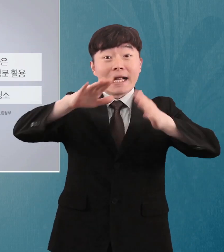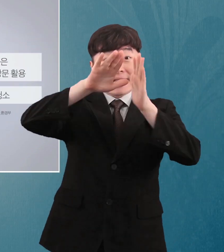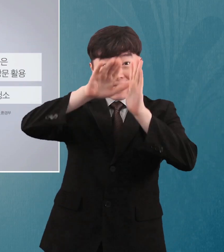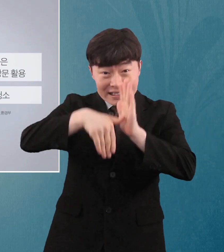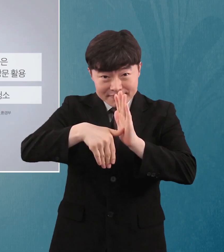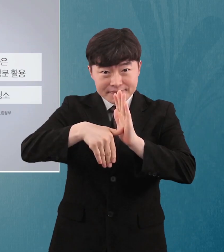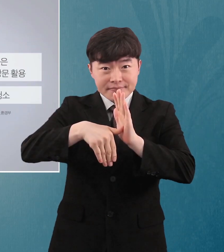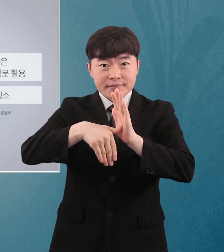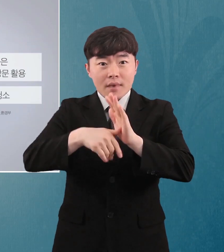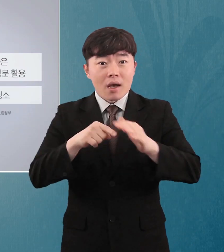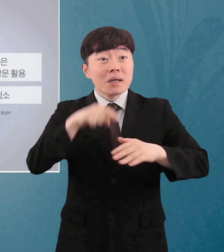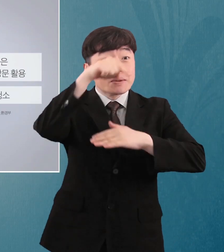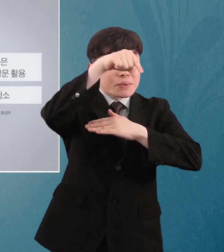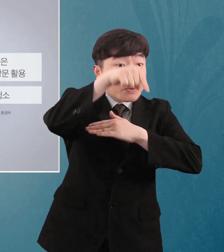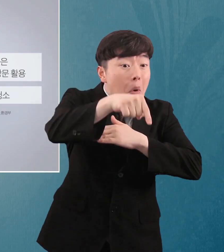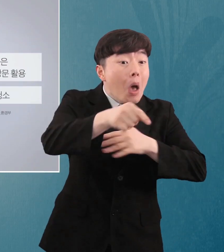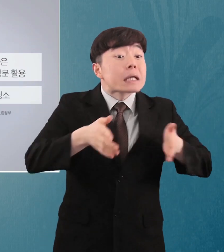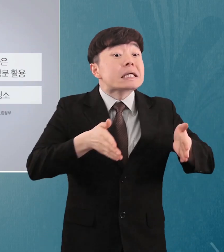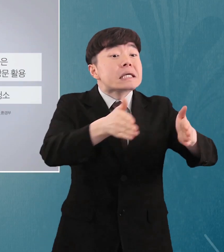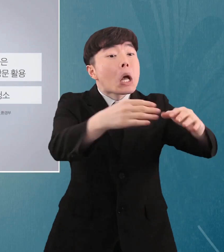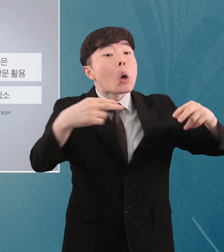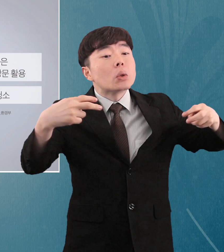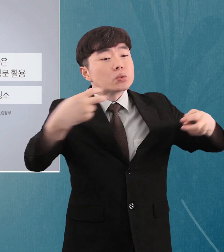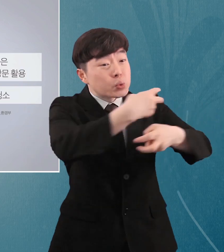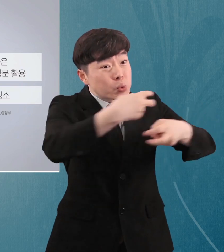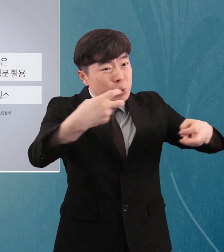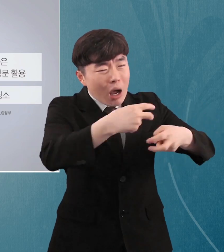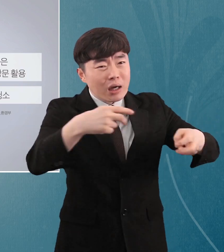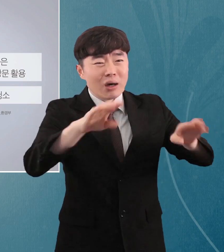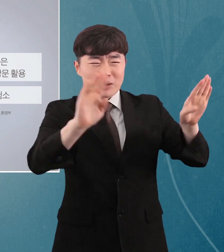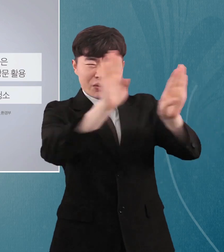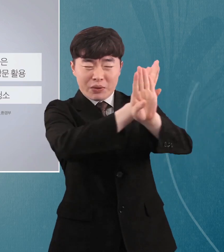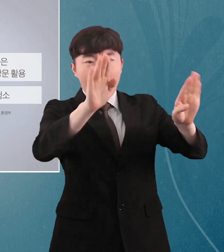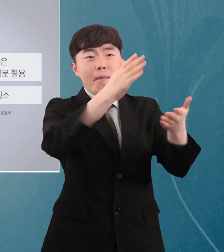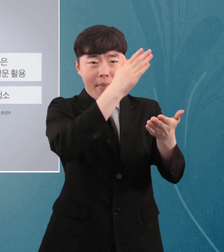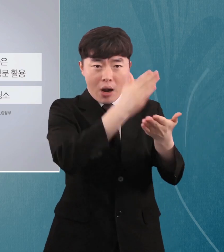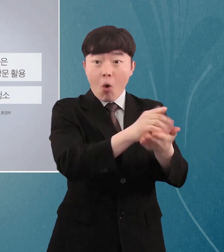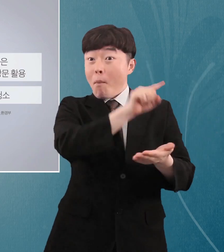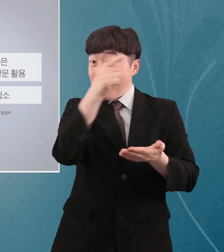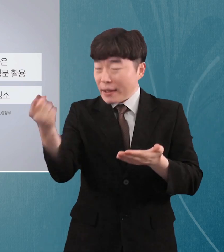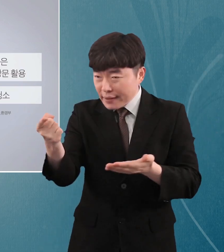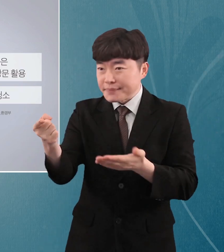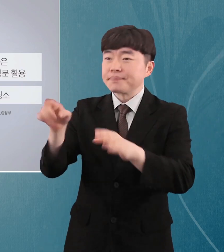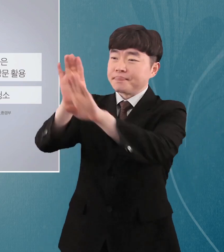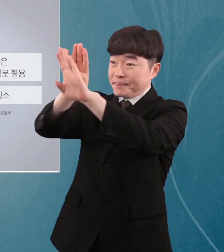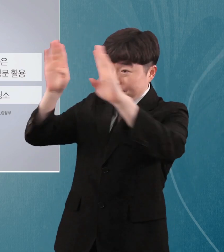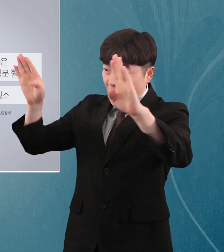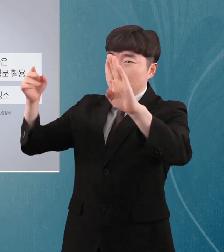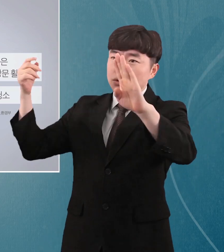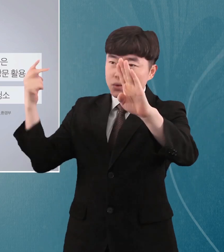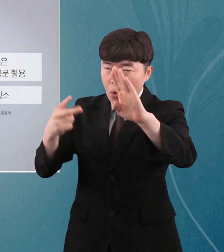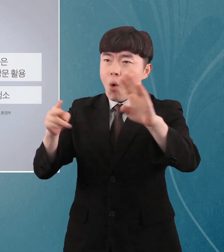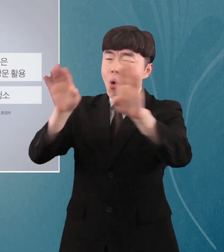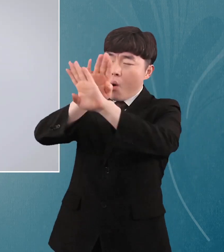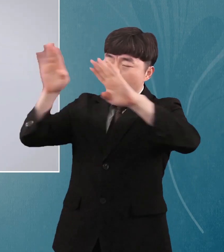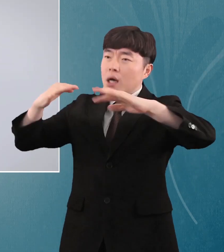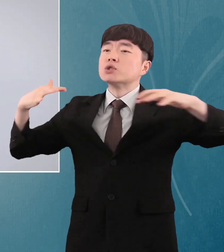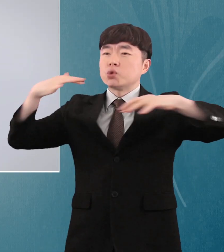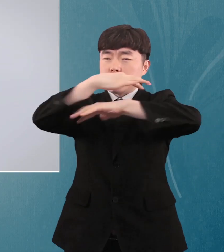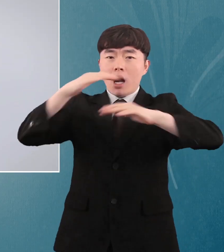대기 오염도가 높은 도로 쪽이 아닌 다른 창문을 활용하고 환기 후 물청소를 해주는 것이